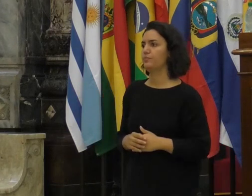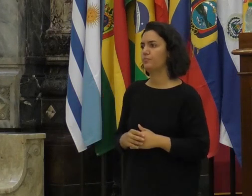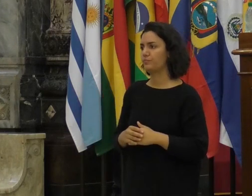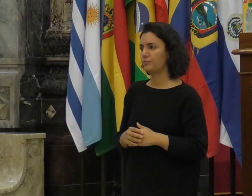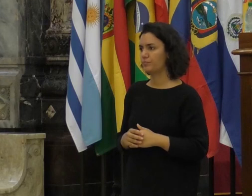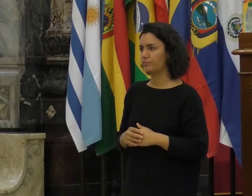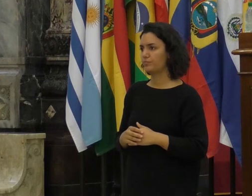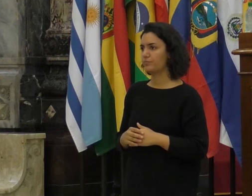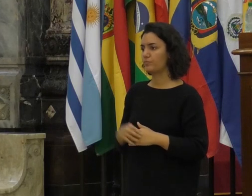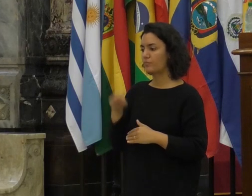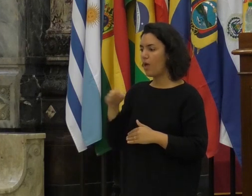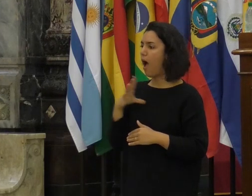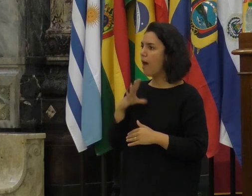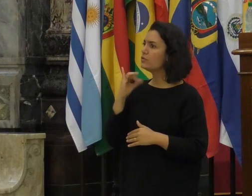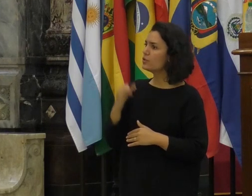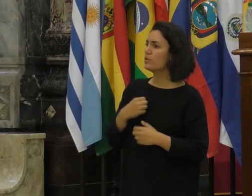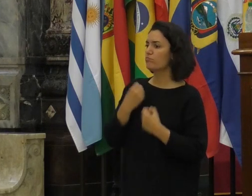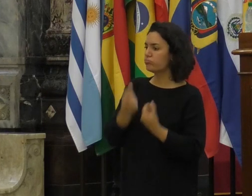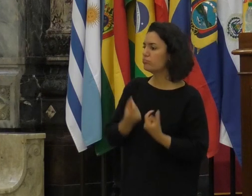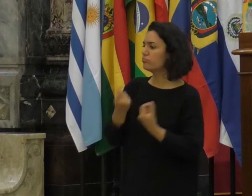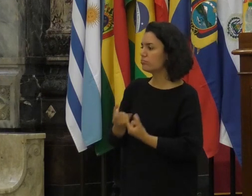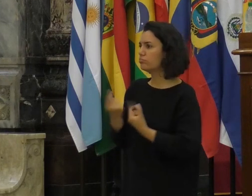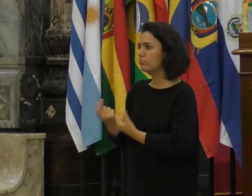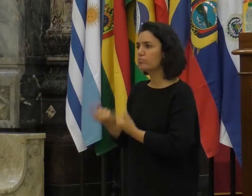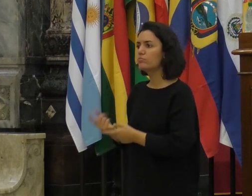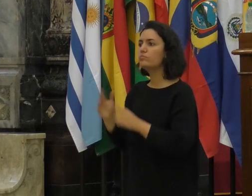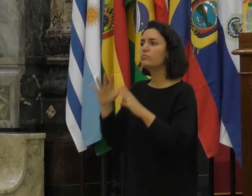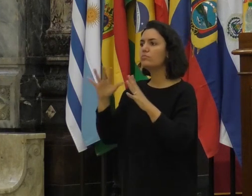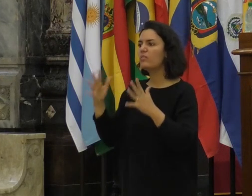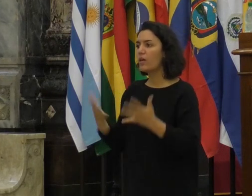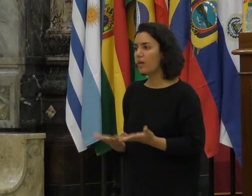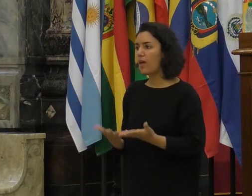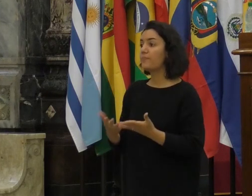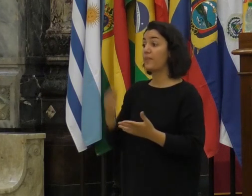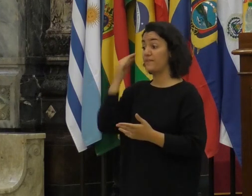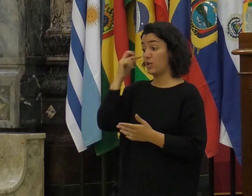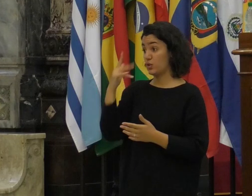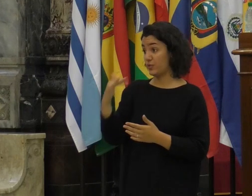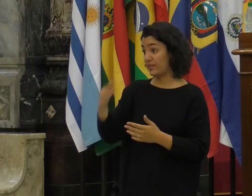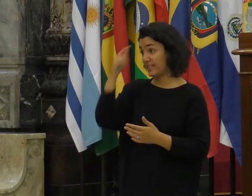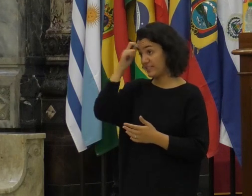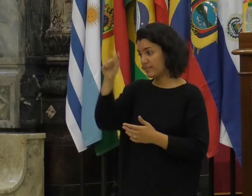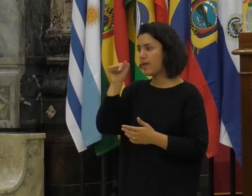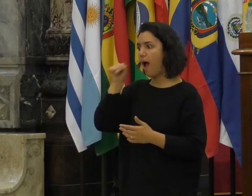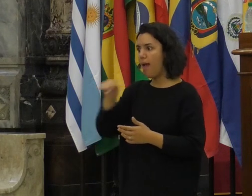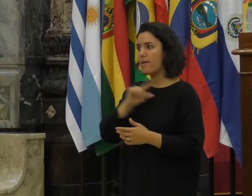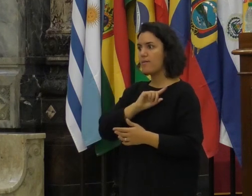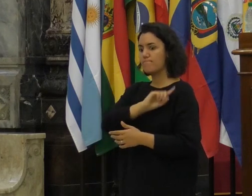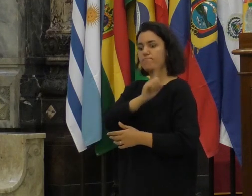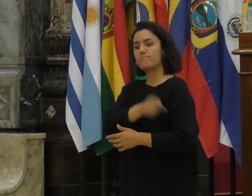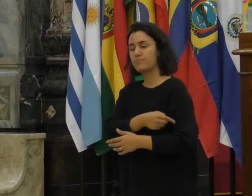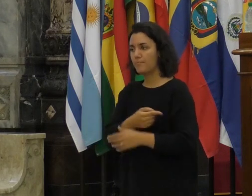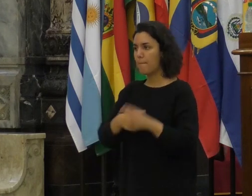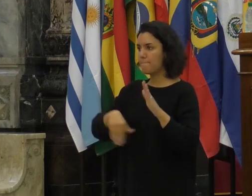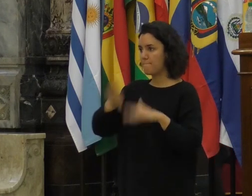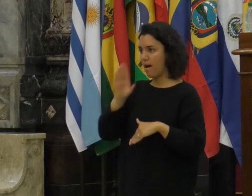Una fuente de contribuciones viene del enriquecimiento de la filosofía de la ciencia, con